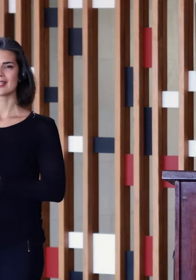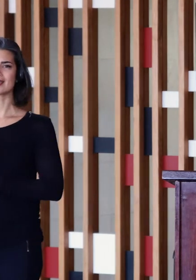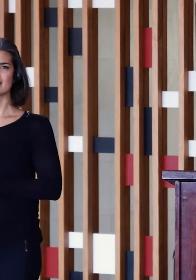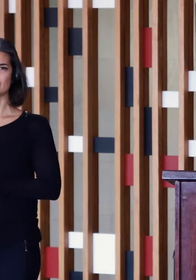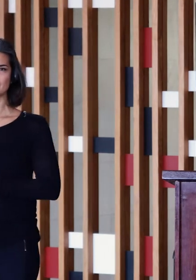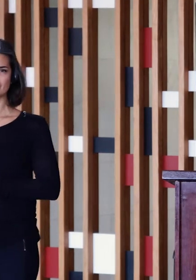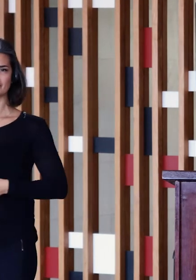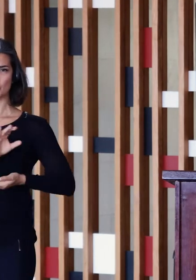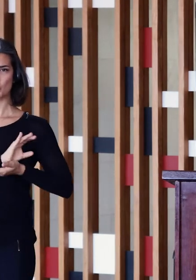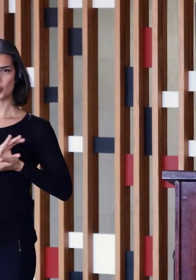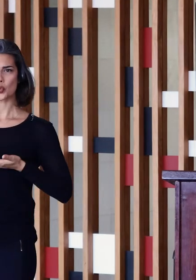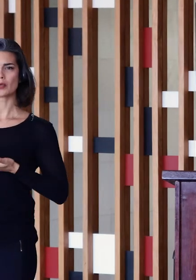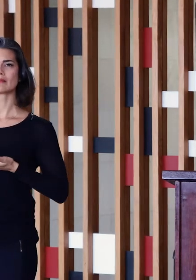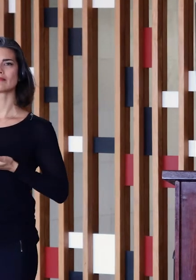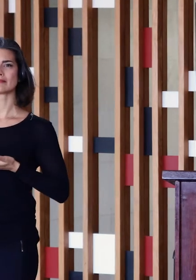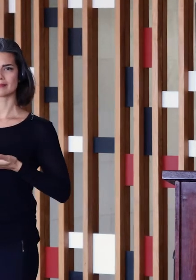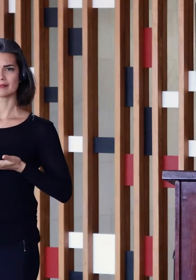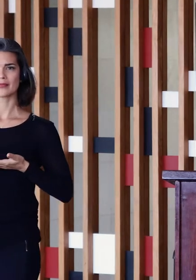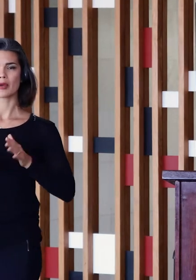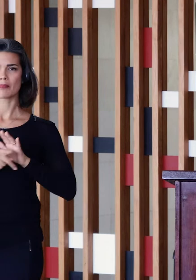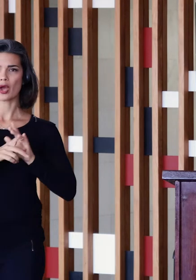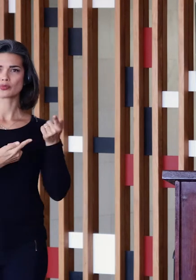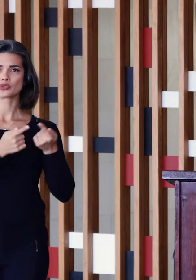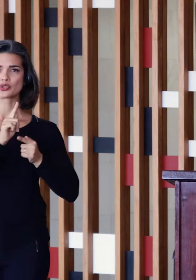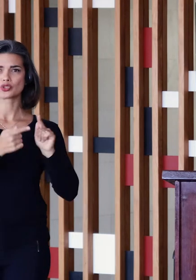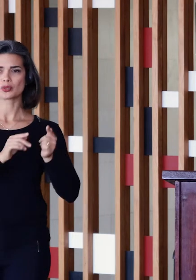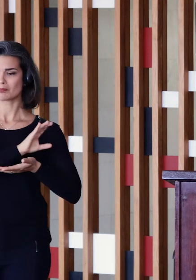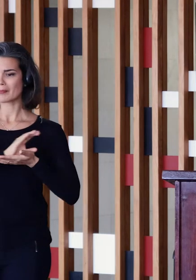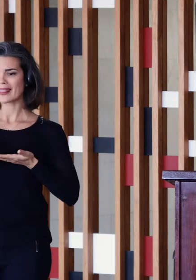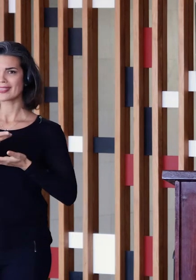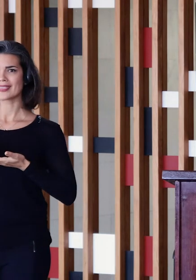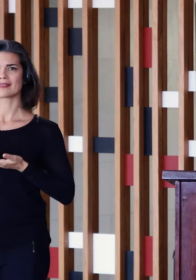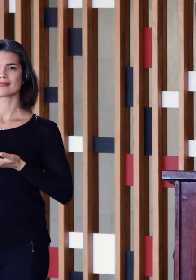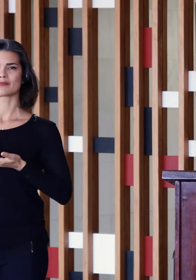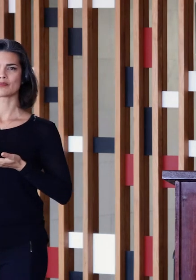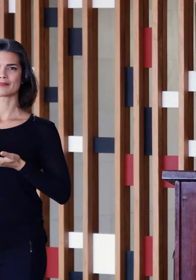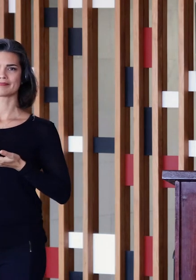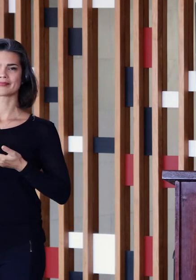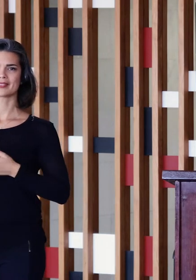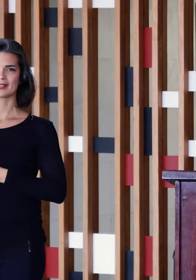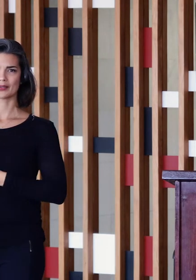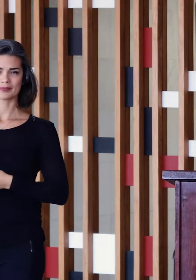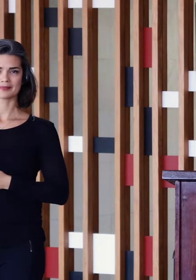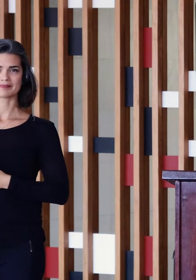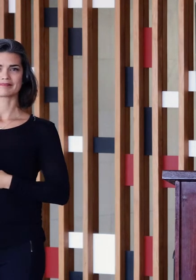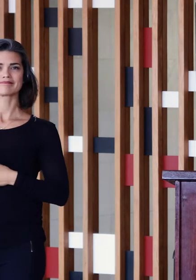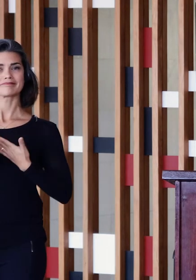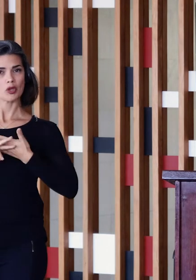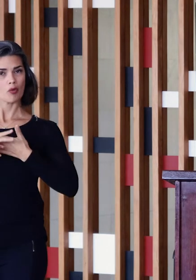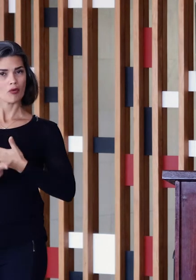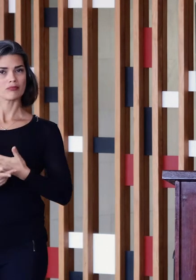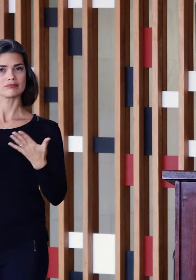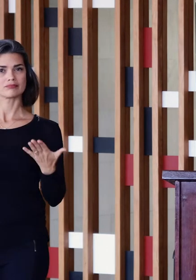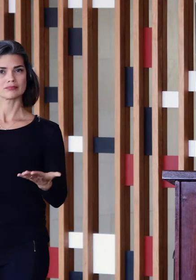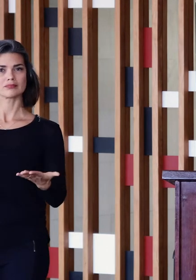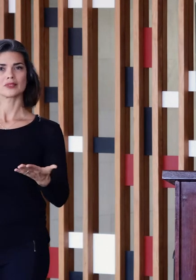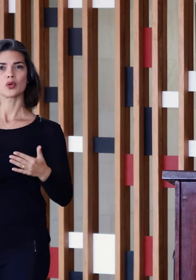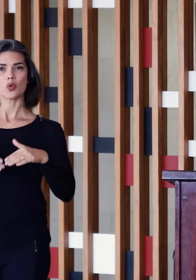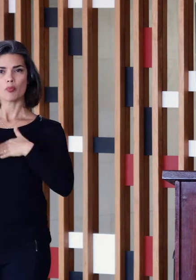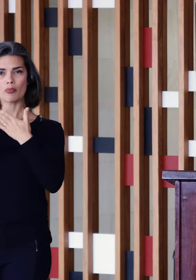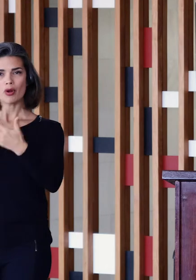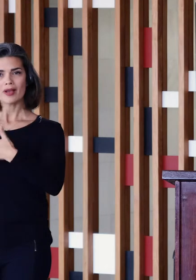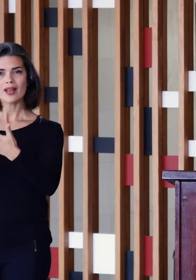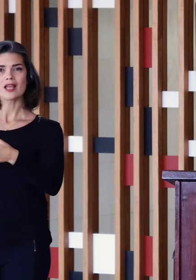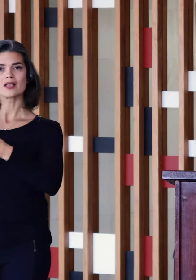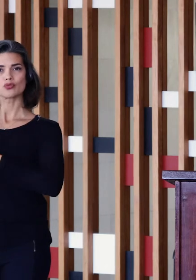de la inversión extranjera chilena se encuentra aquí en Brasil y en consecuencia el progreso de Brasil